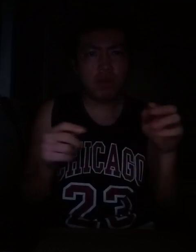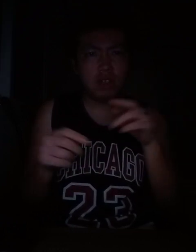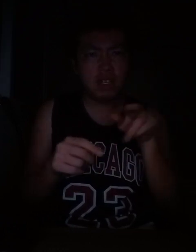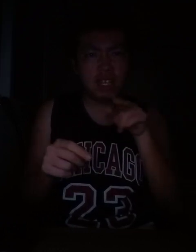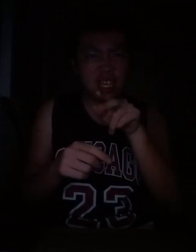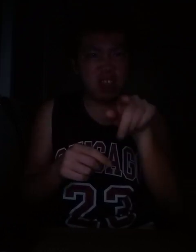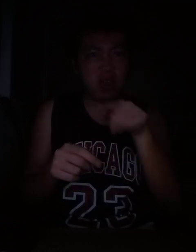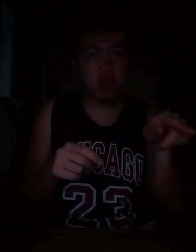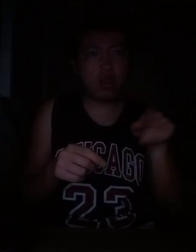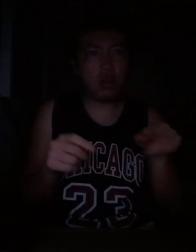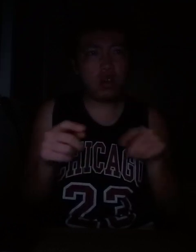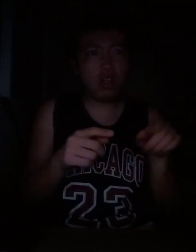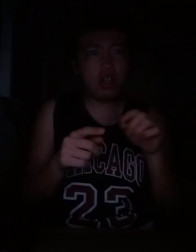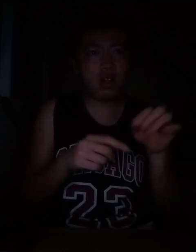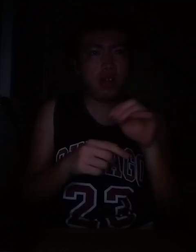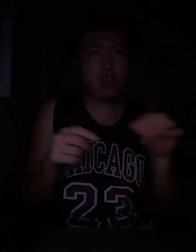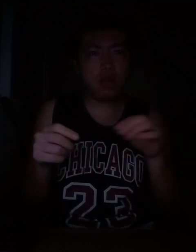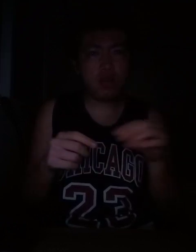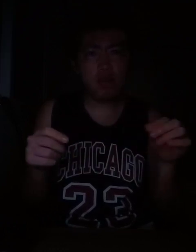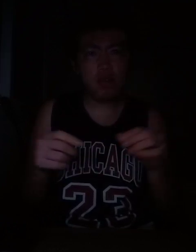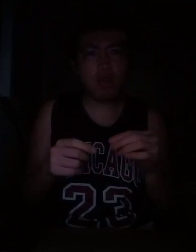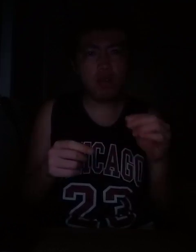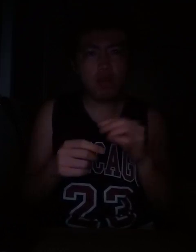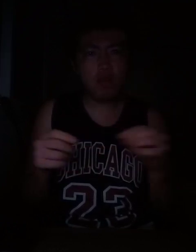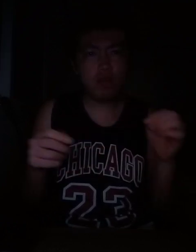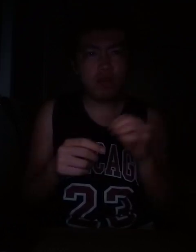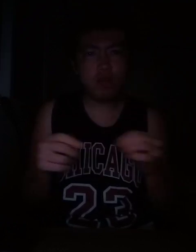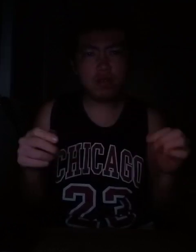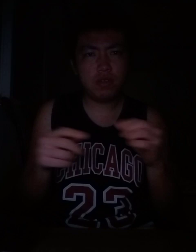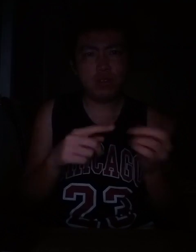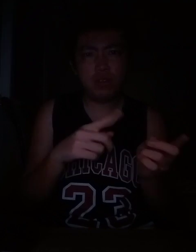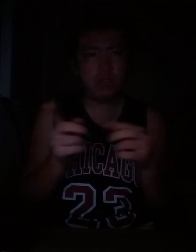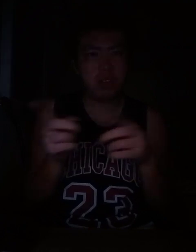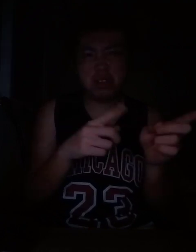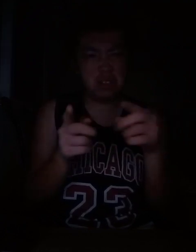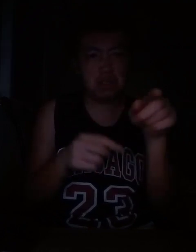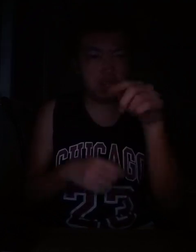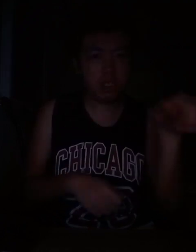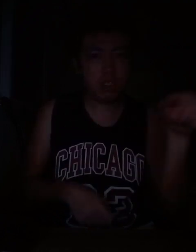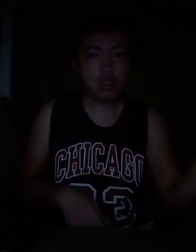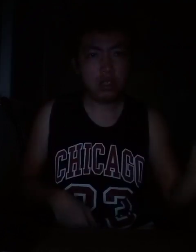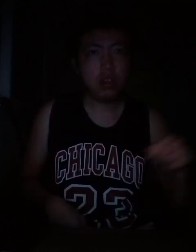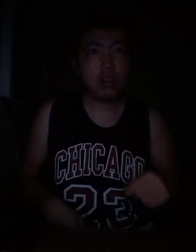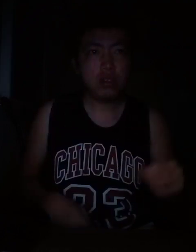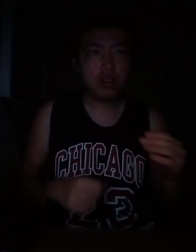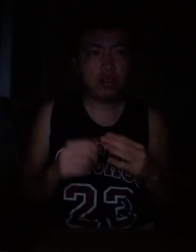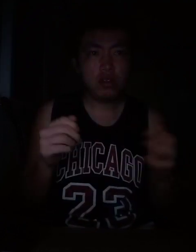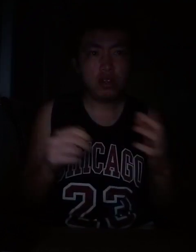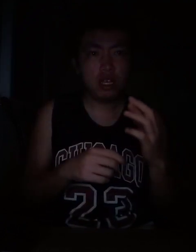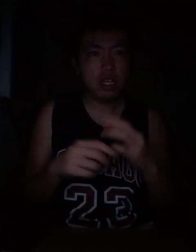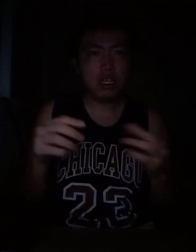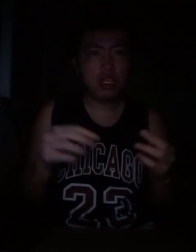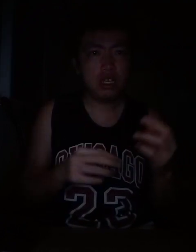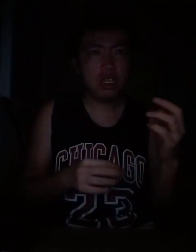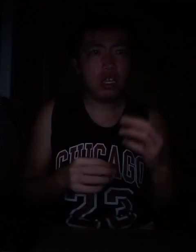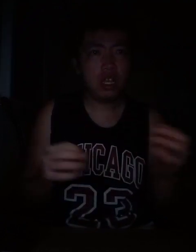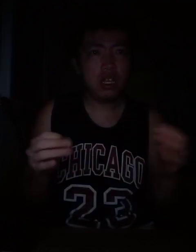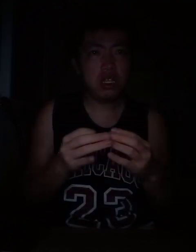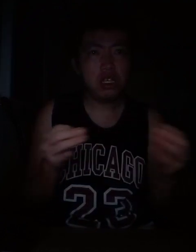달아났고 횡단보도 신호까지 무시하며 보행자 사이를 위험하게 지나갑니다. 경찰을 피해 도주하던 A씨는 이곳 막다른 길에서